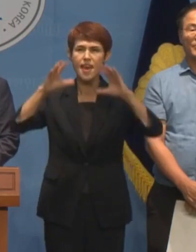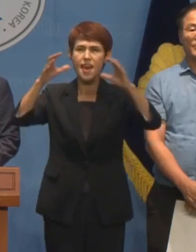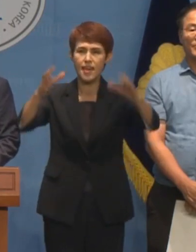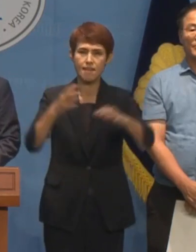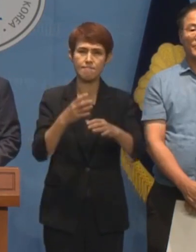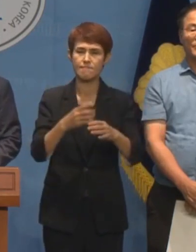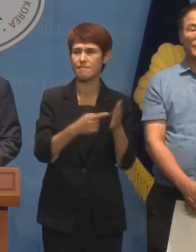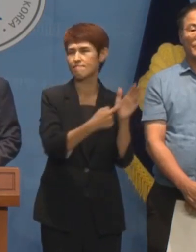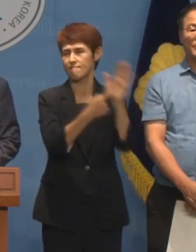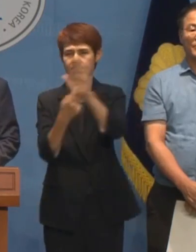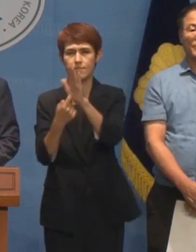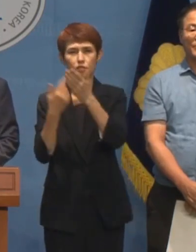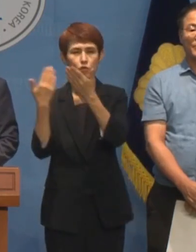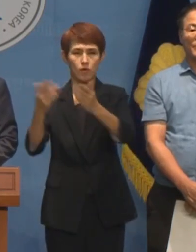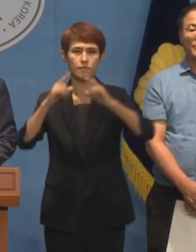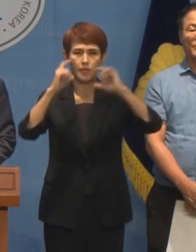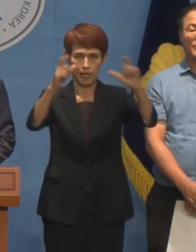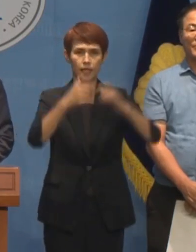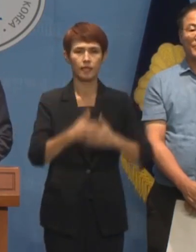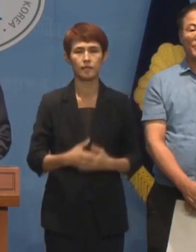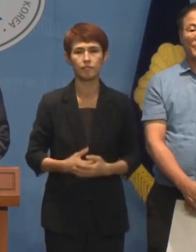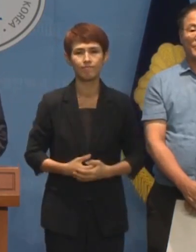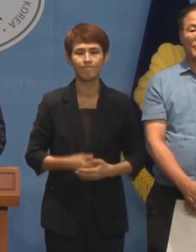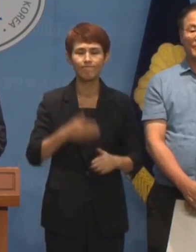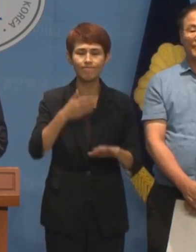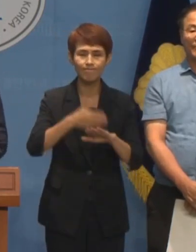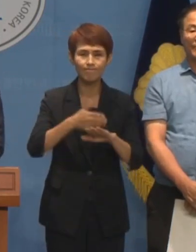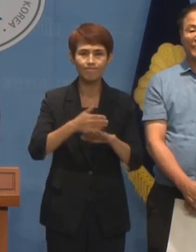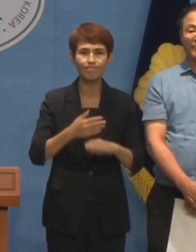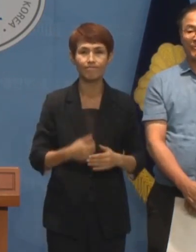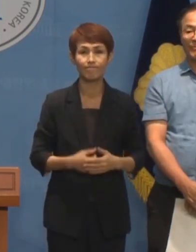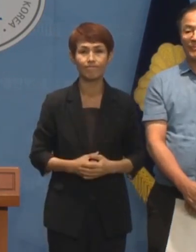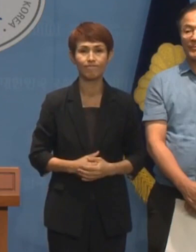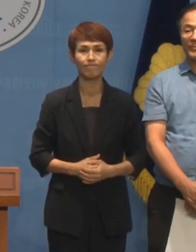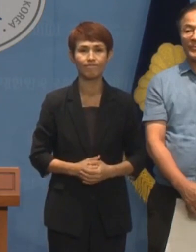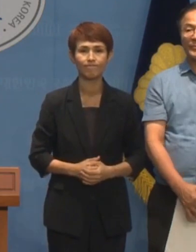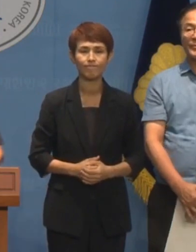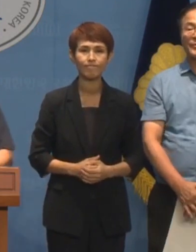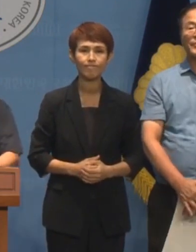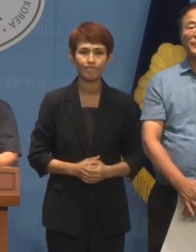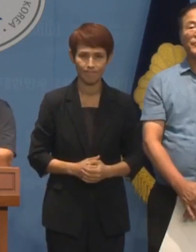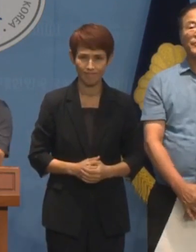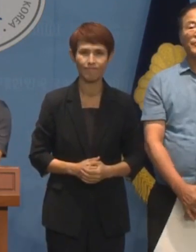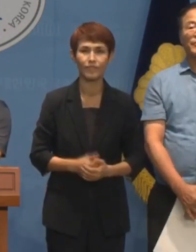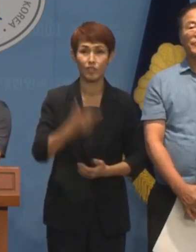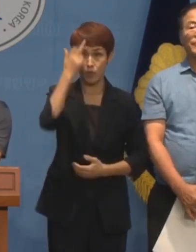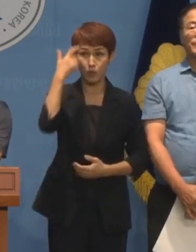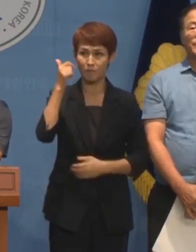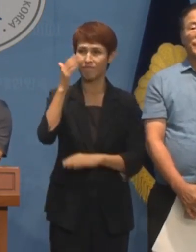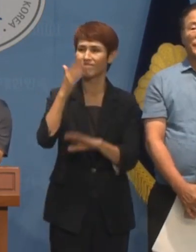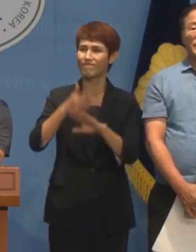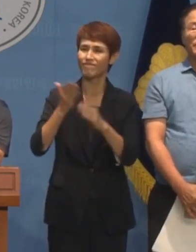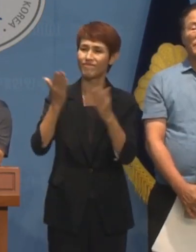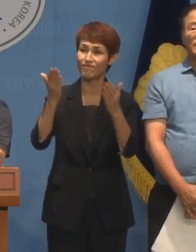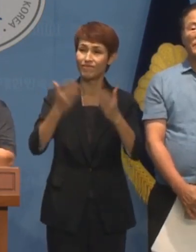고발할 것을 여러분에게 약속드립니다. 감사합니다. 네, 최재형 목사님